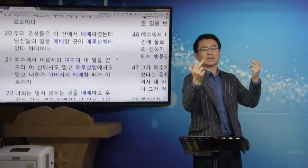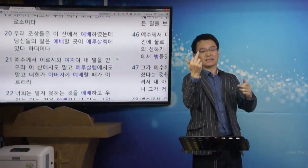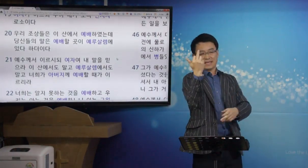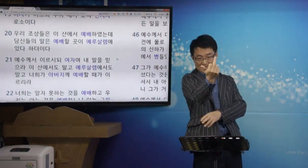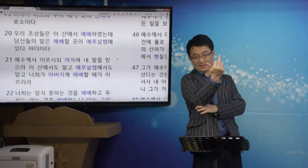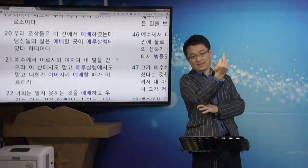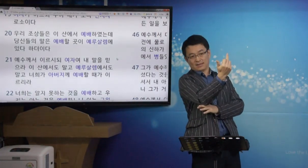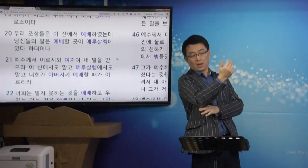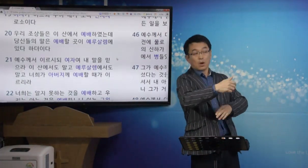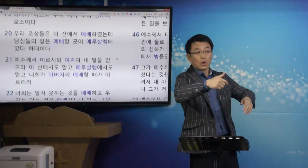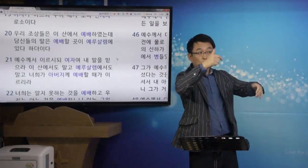그리심산이죠.